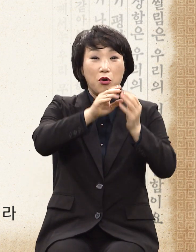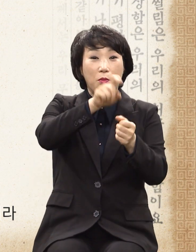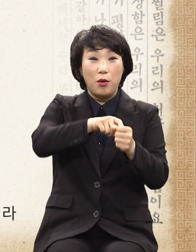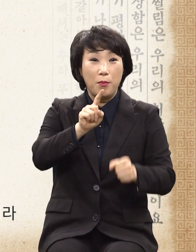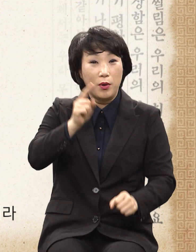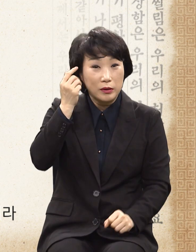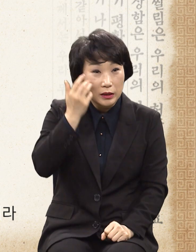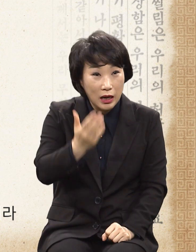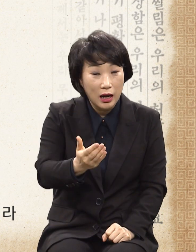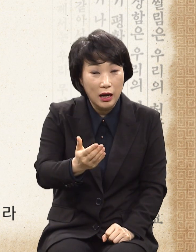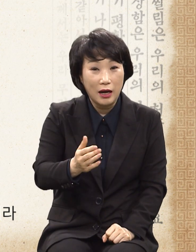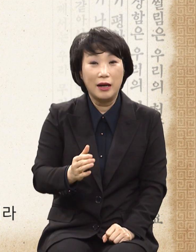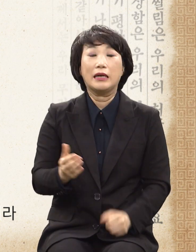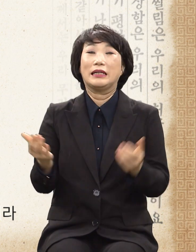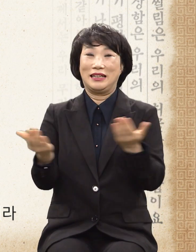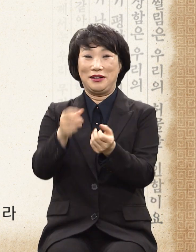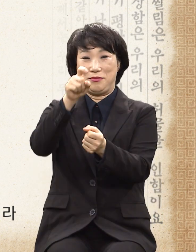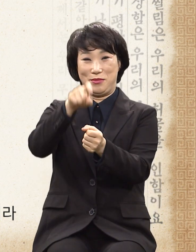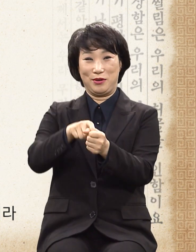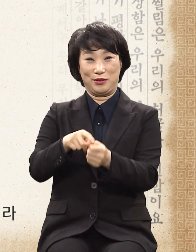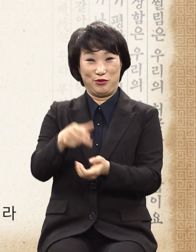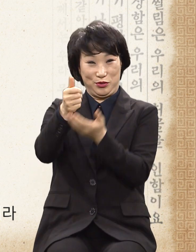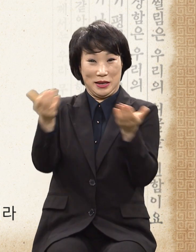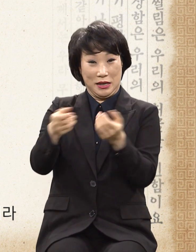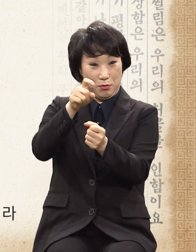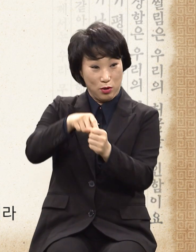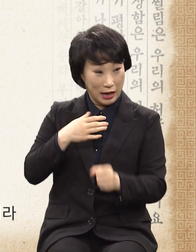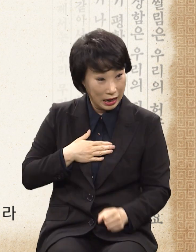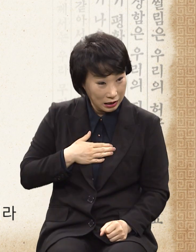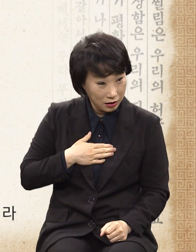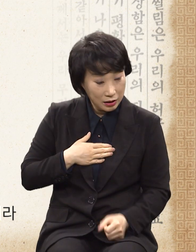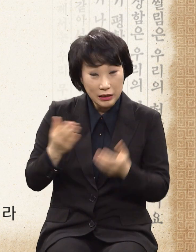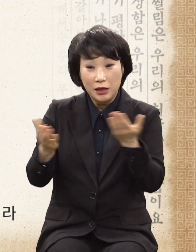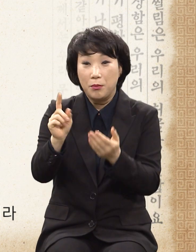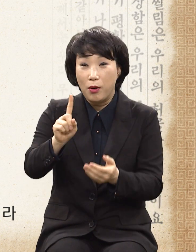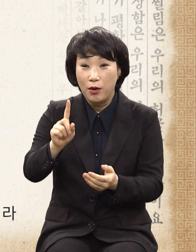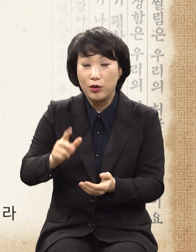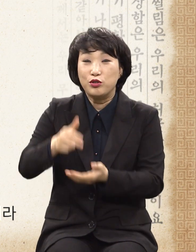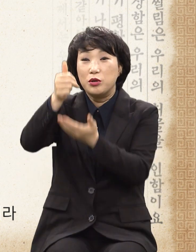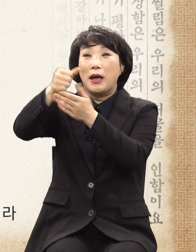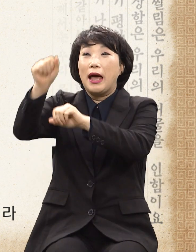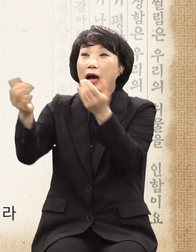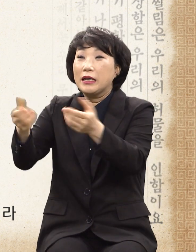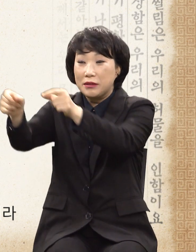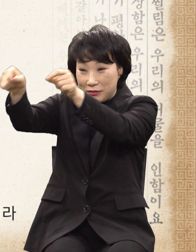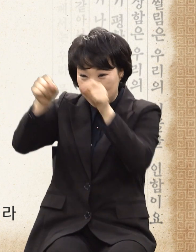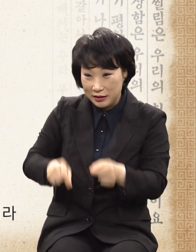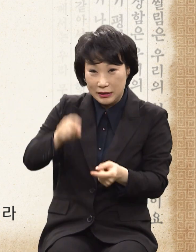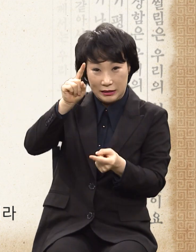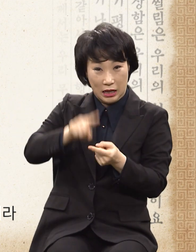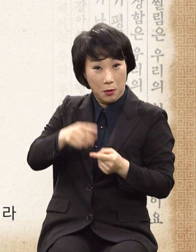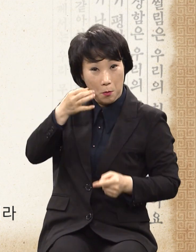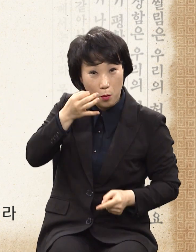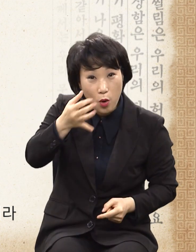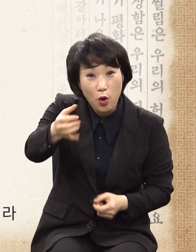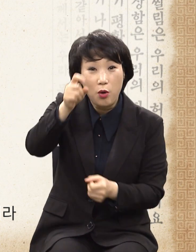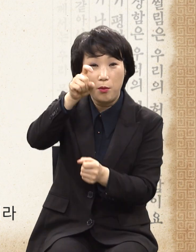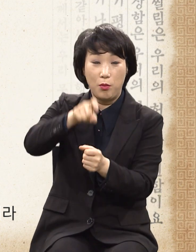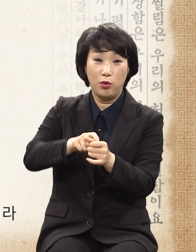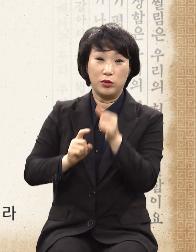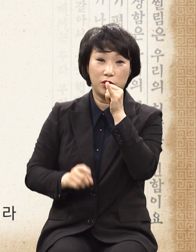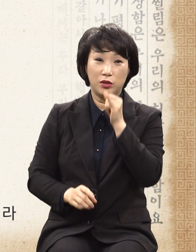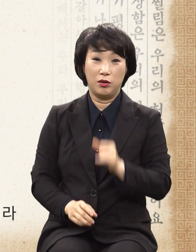뭐예요? 일하라고 세웠어요. 무슨 일? 주님이 하신 일을 그대로 재현하라 이